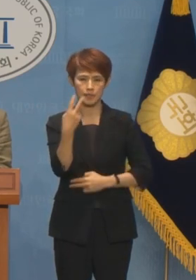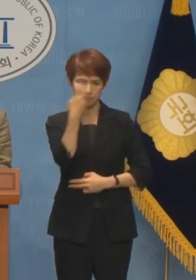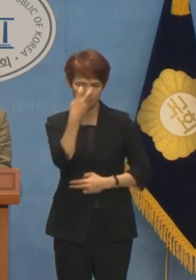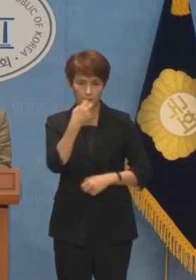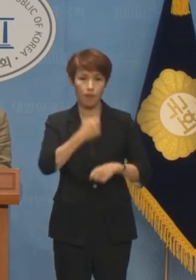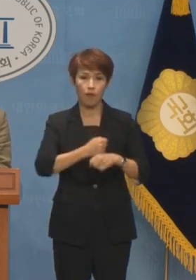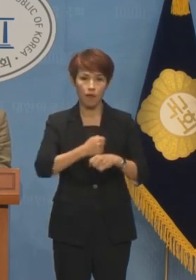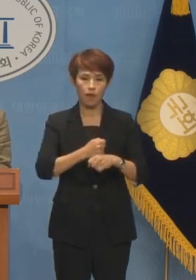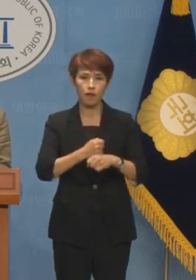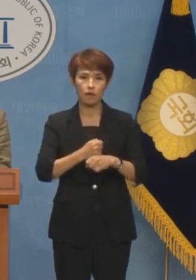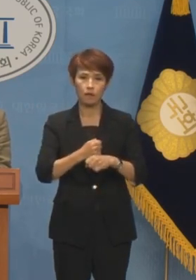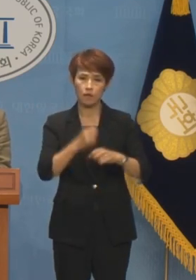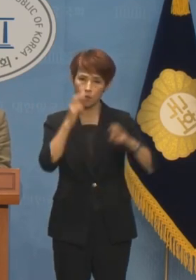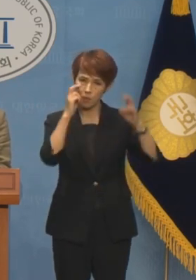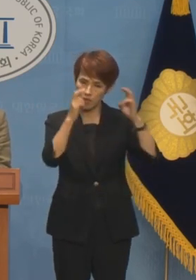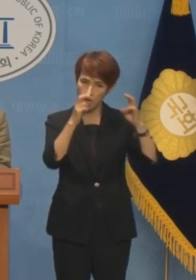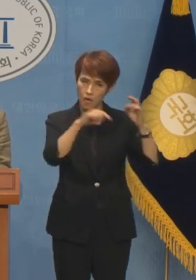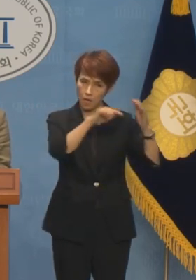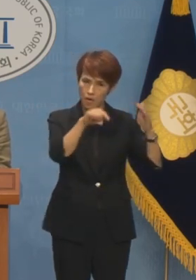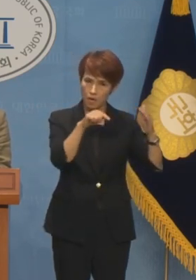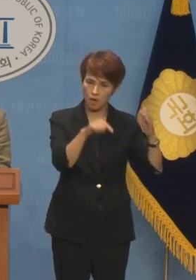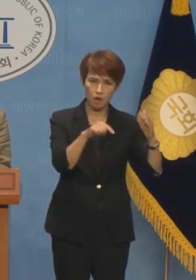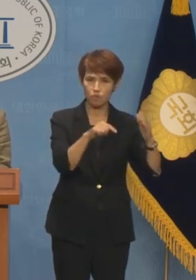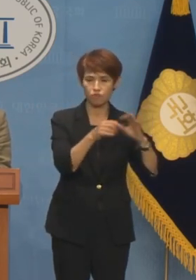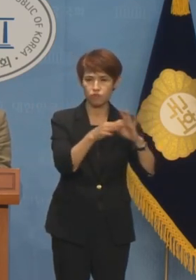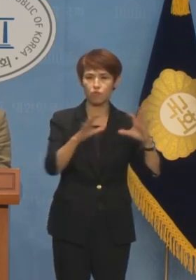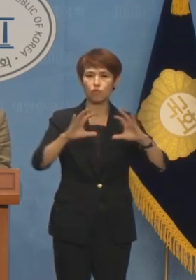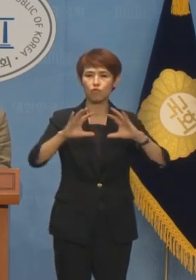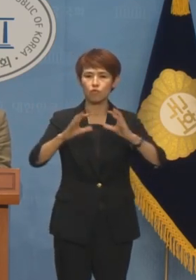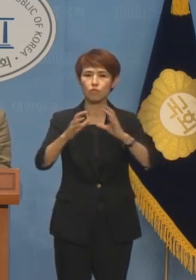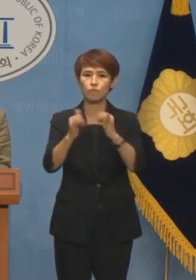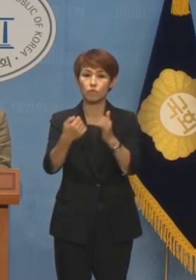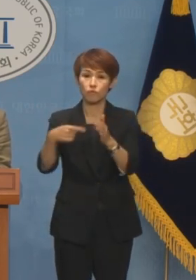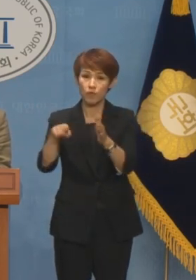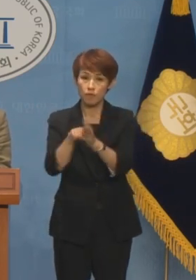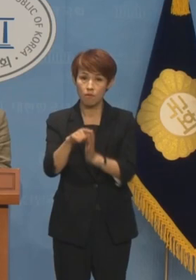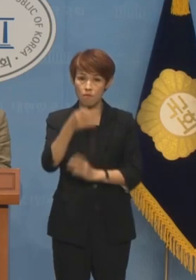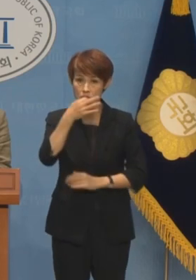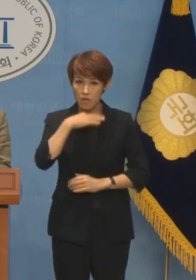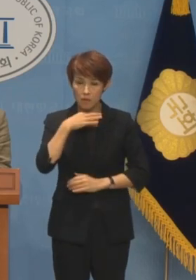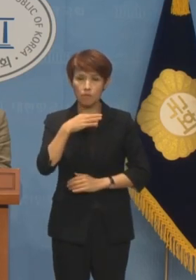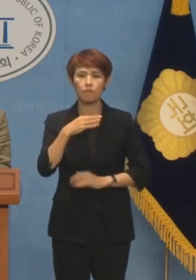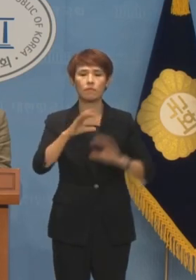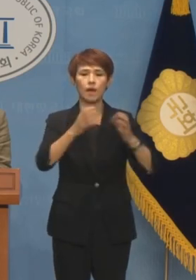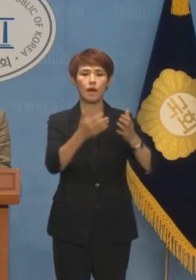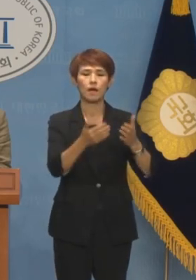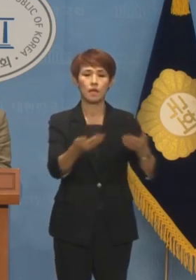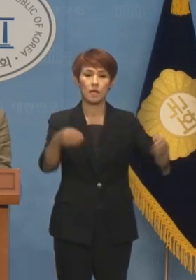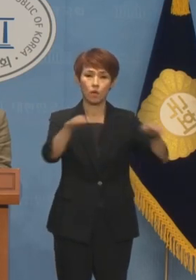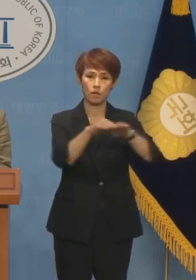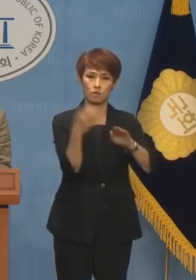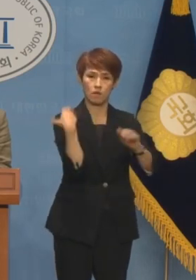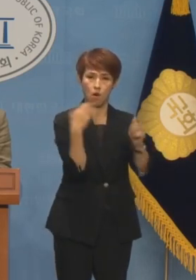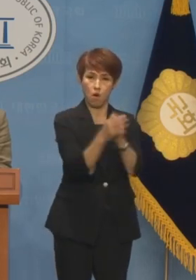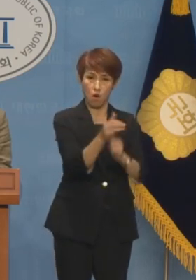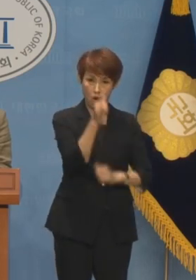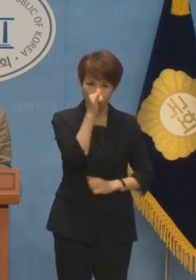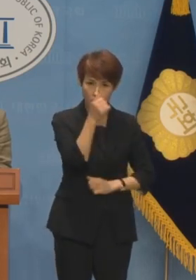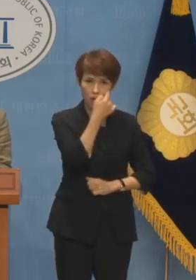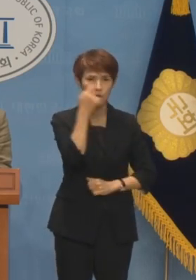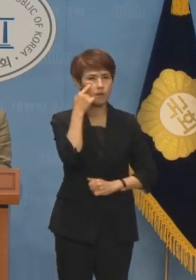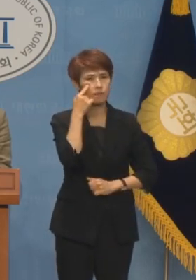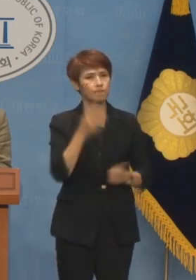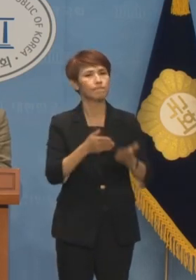재해석함으로써 기업에 복무하지 않고 국가와 국민의 이익에 복무하는 국가기관으로서의 책무를 다하고 있음을 증명해야